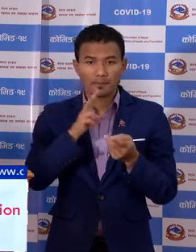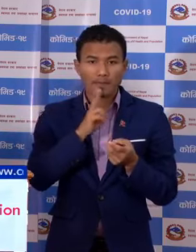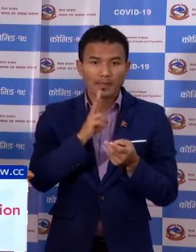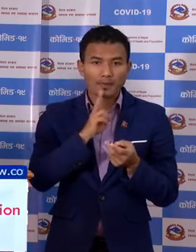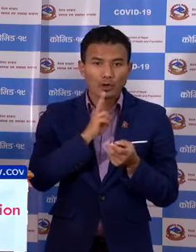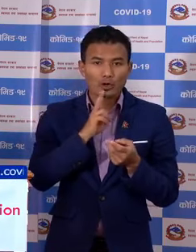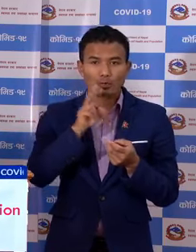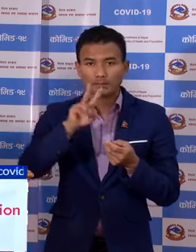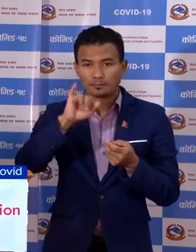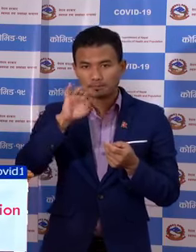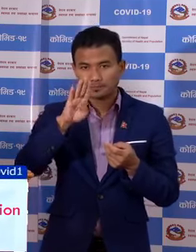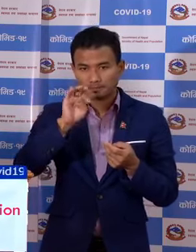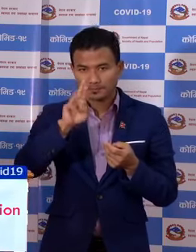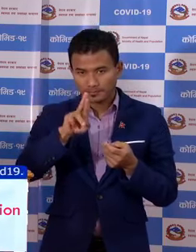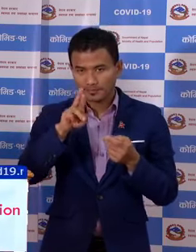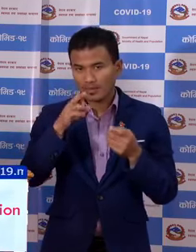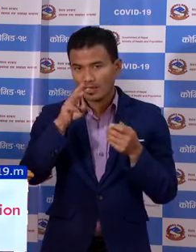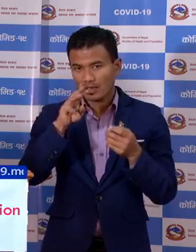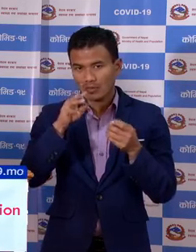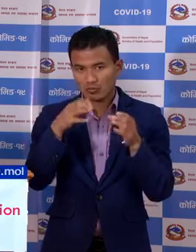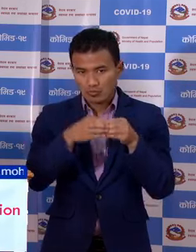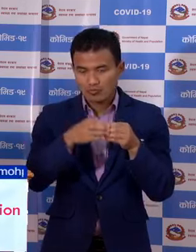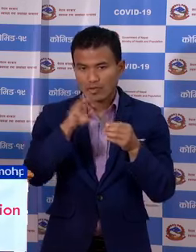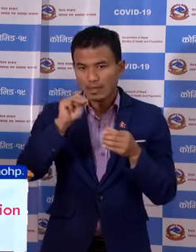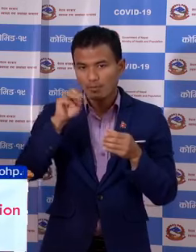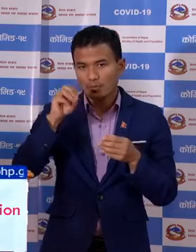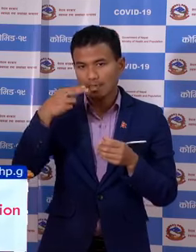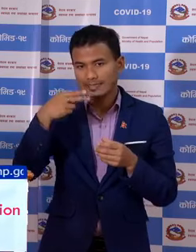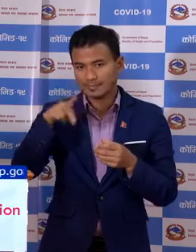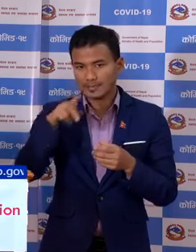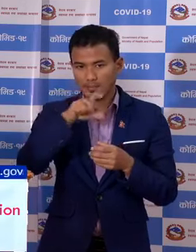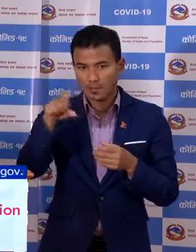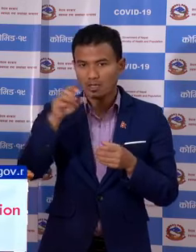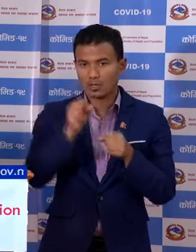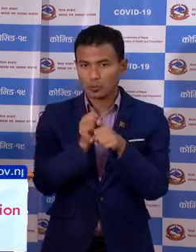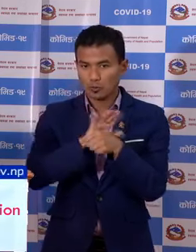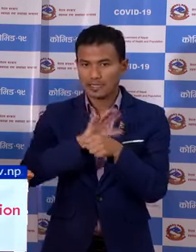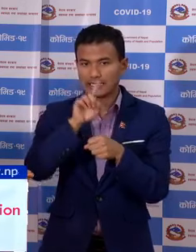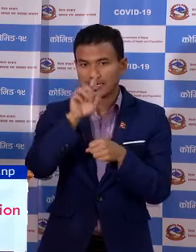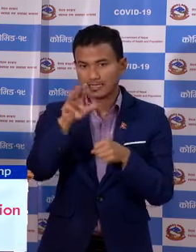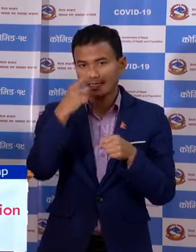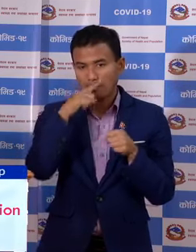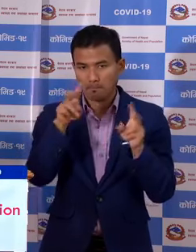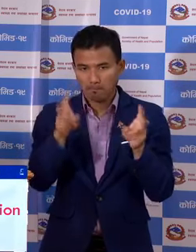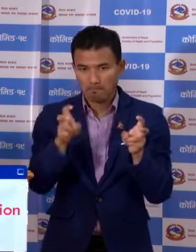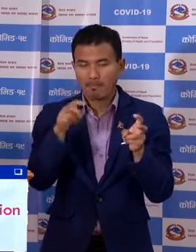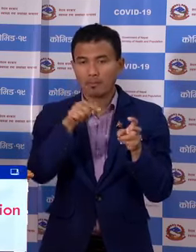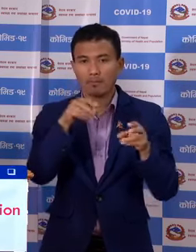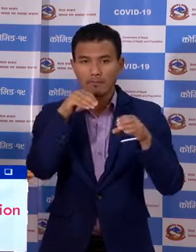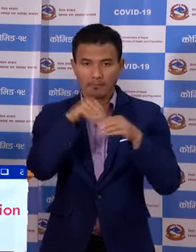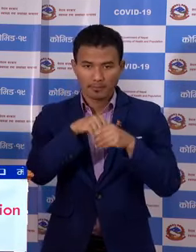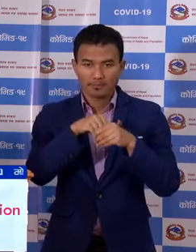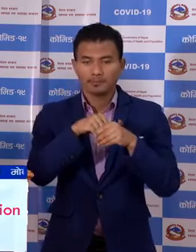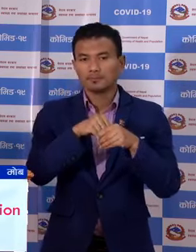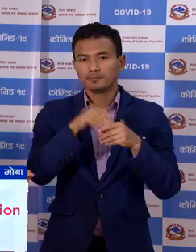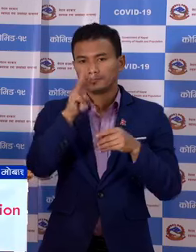ग्रुप एमओएचपी नेपाल COVID-19 रहेको छ र यसमा